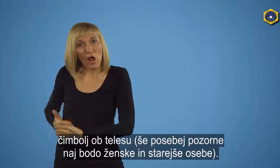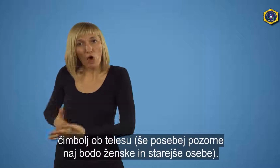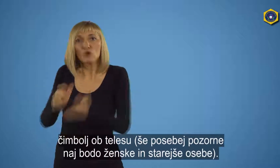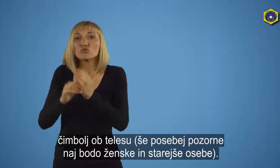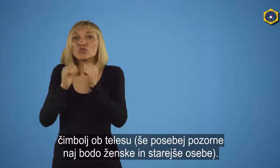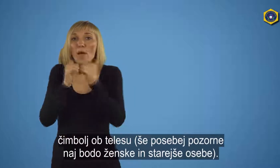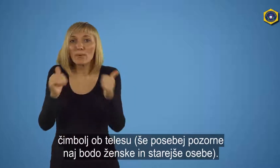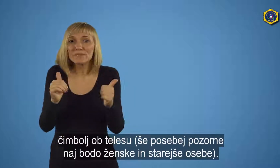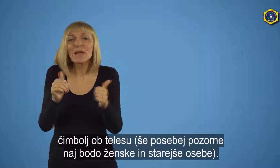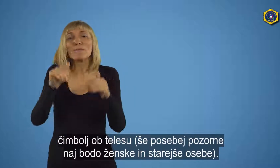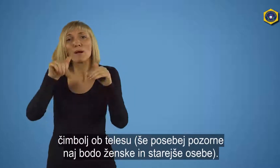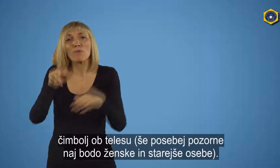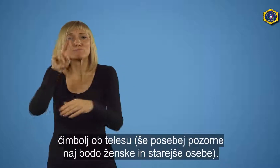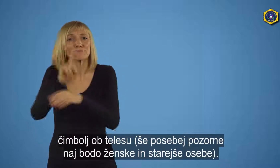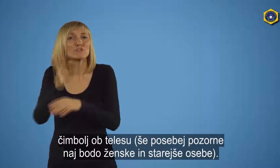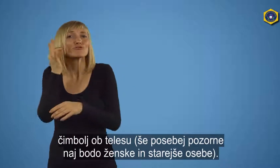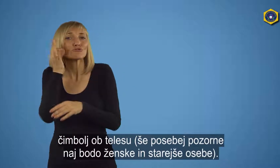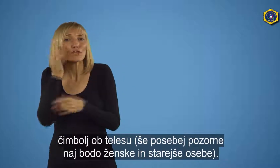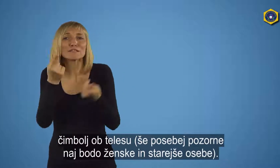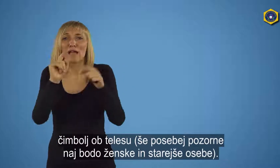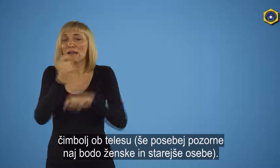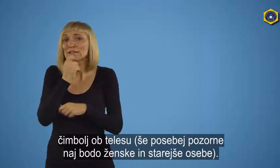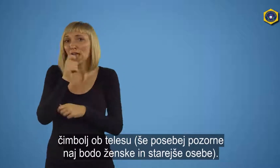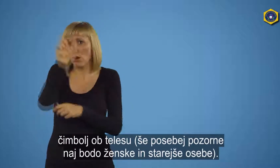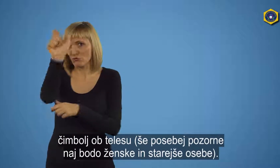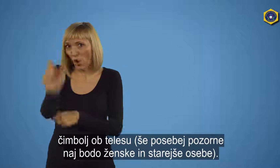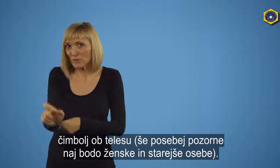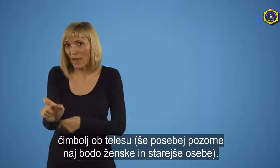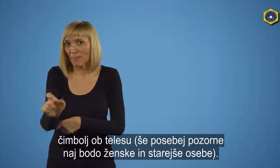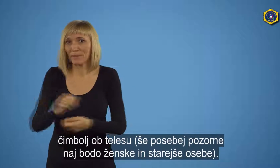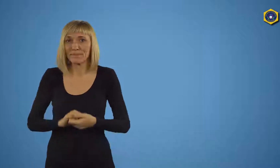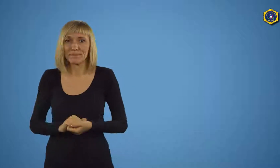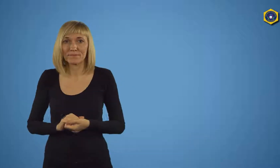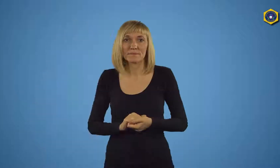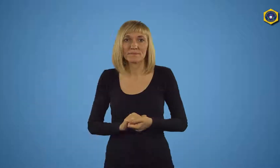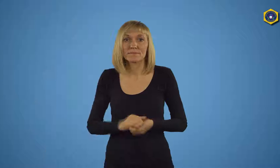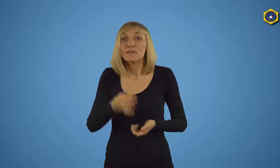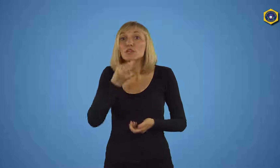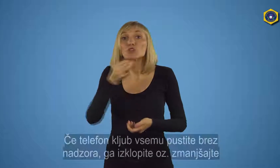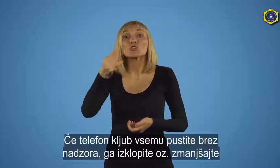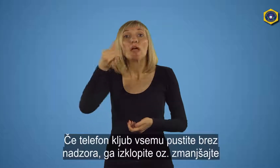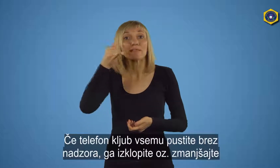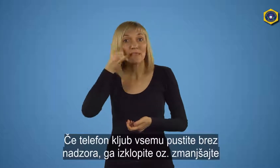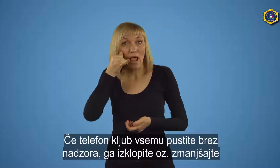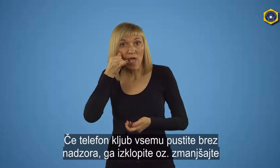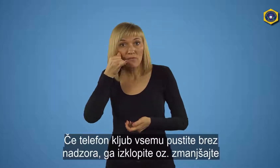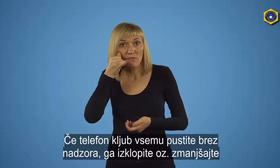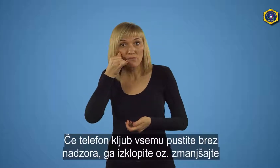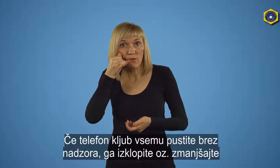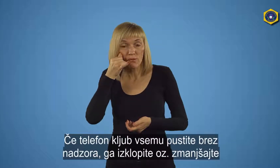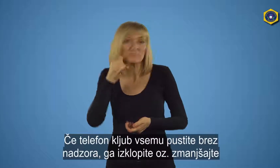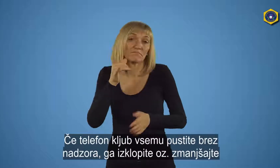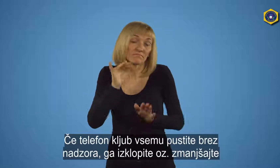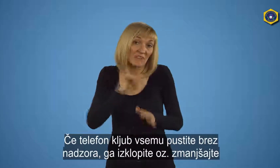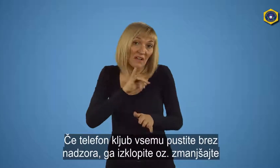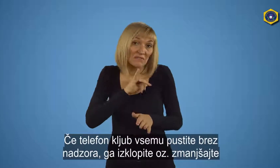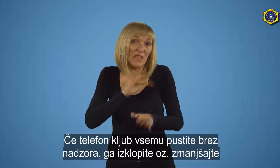telesu. Še posebej pozorne naj bodo ženske in starejše osebe. Če telefon kljub vsemu pustite brez